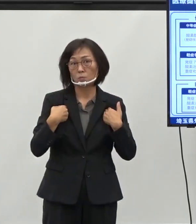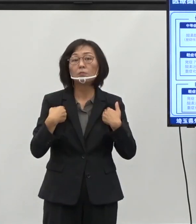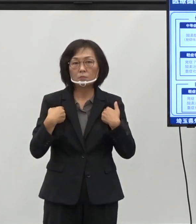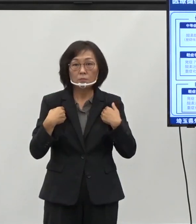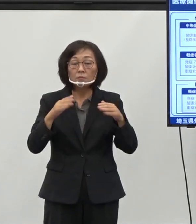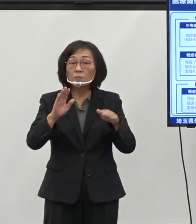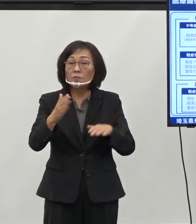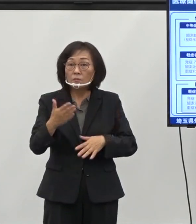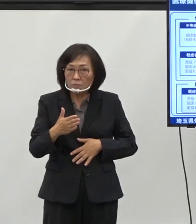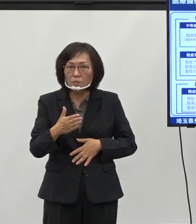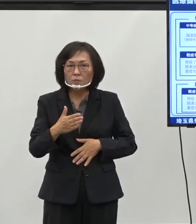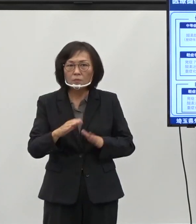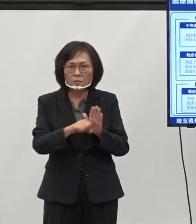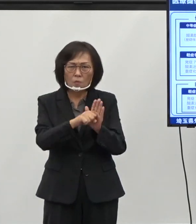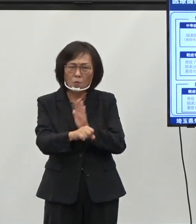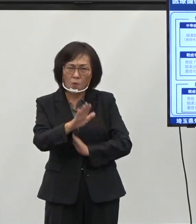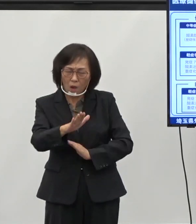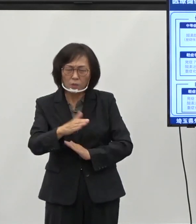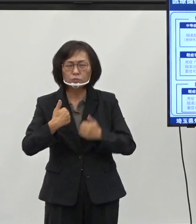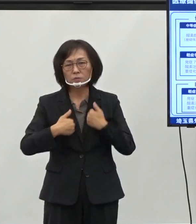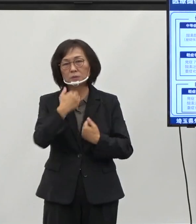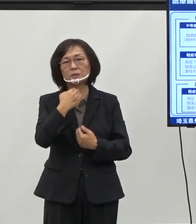し期待は大きなものがあります。